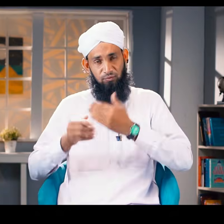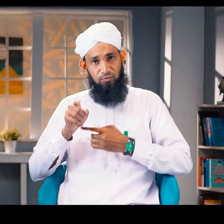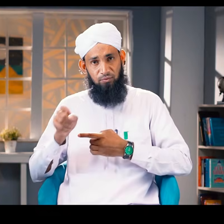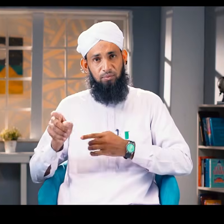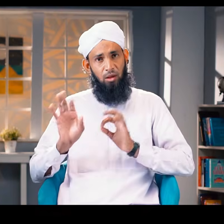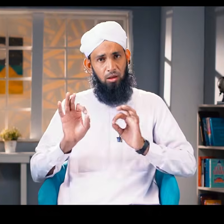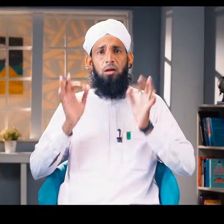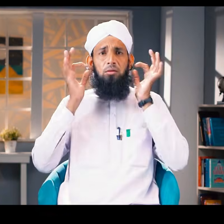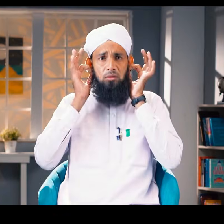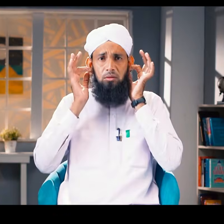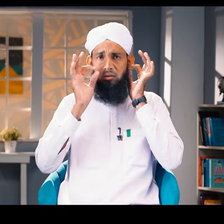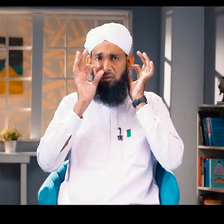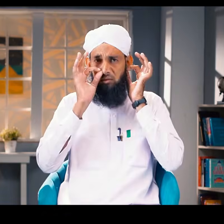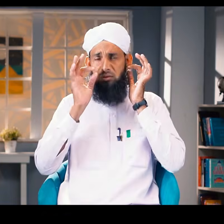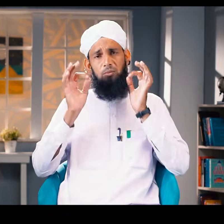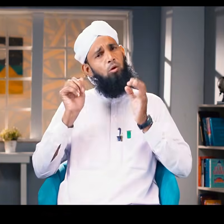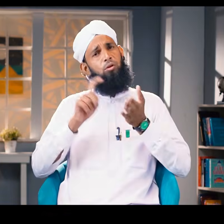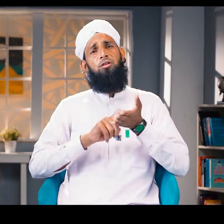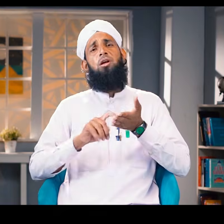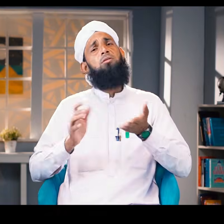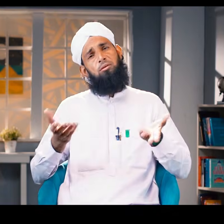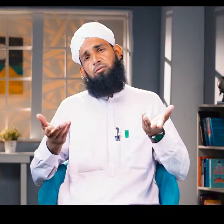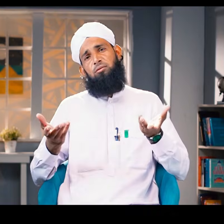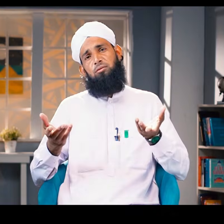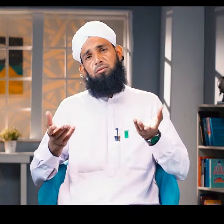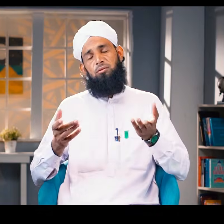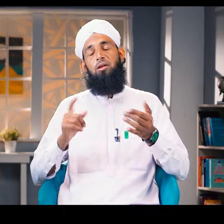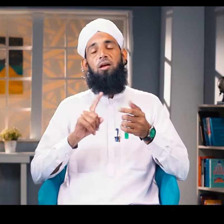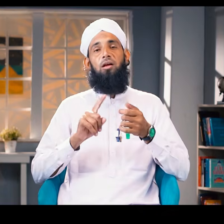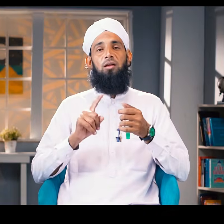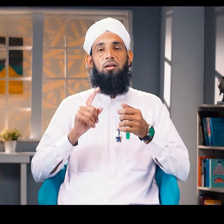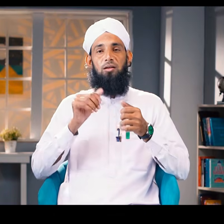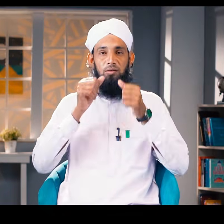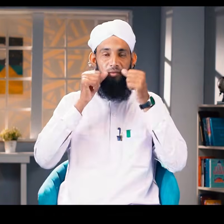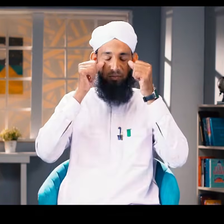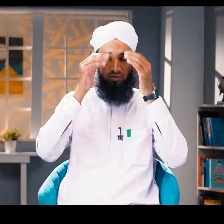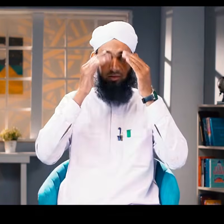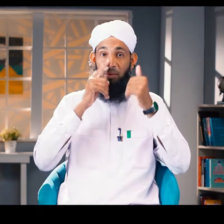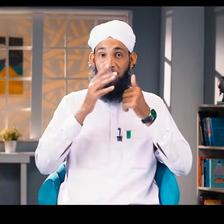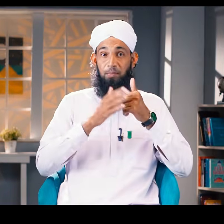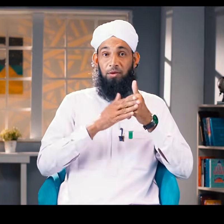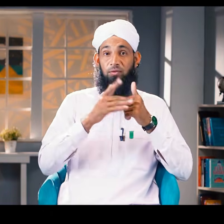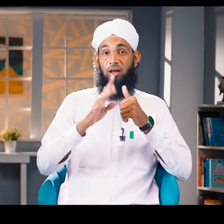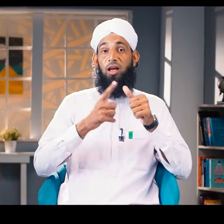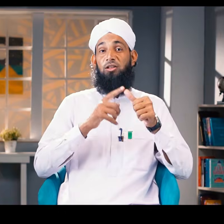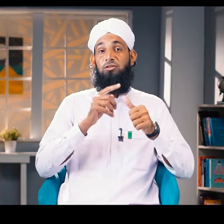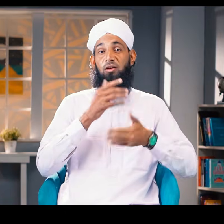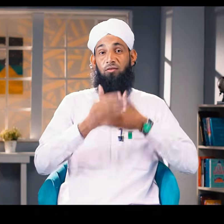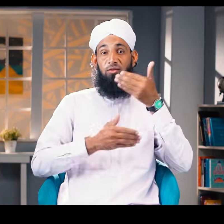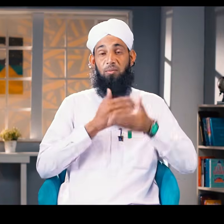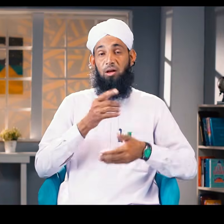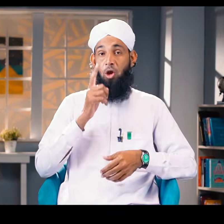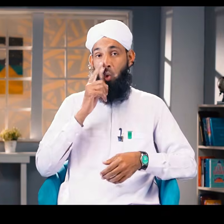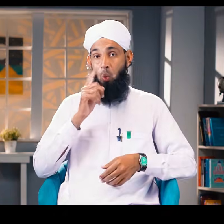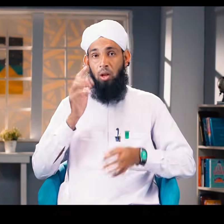کو، تو زیور وغیرہ بھی پہن سکتی ہے تو پہن کر۔ بی بی عائشہ رضی اللہ تعالیٰ عنہ تو اس بات کو ناپسند کرتی تھی کہ عورت جو ہے وہ بغیر زیور